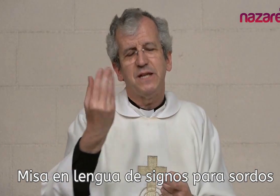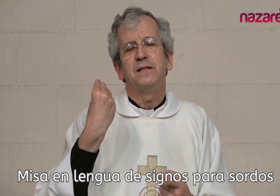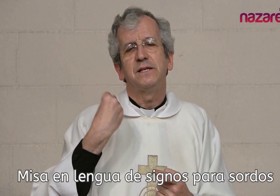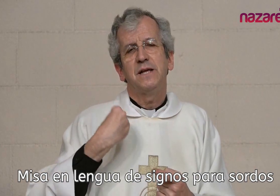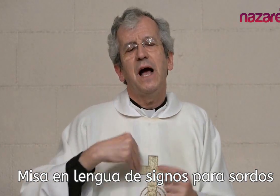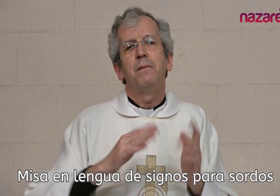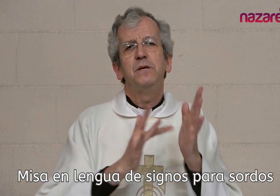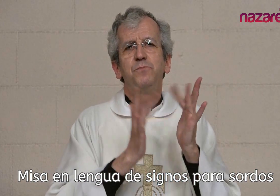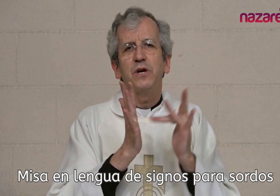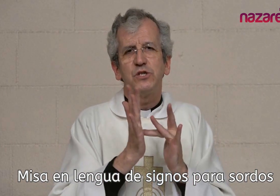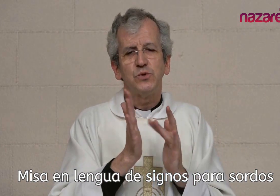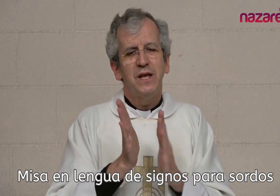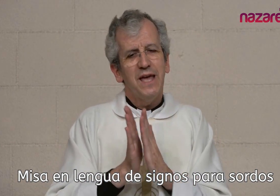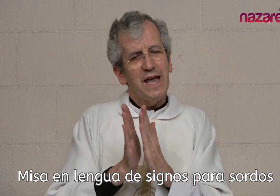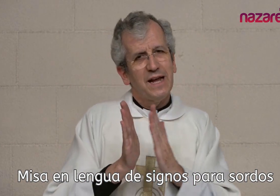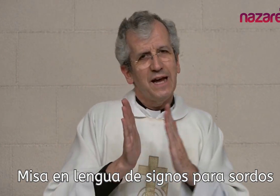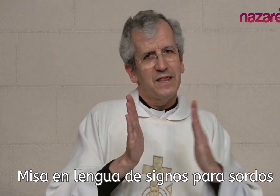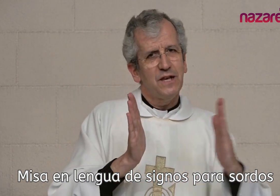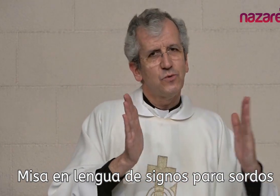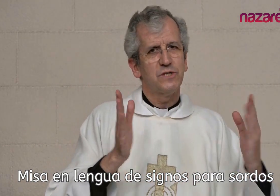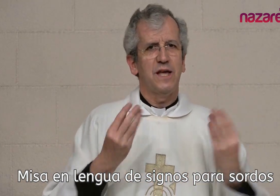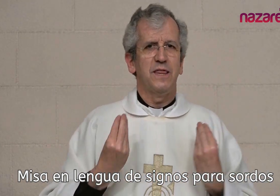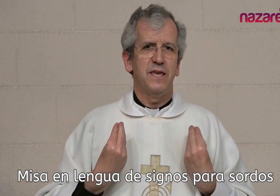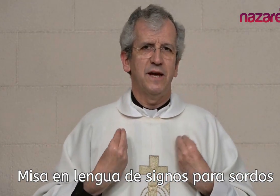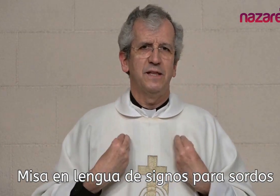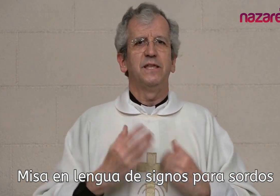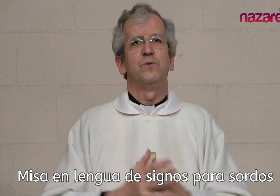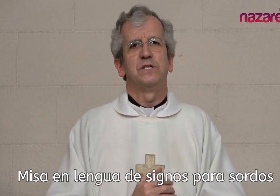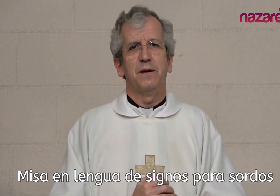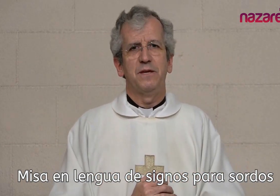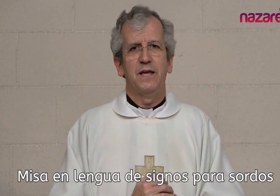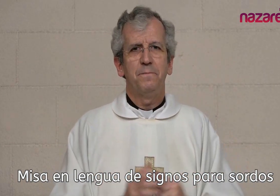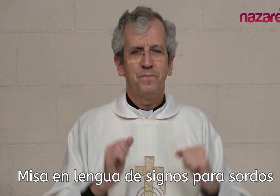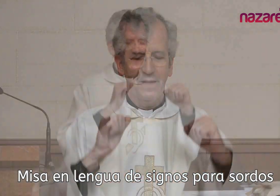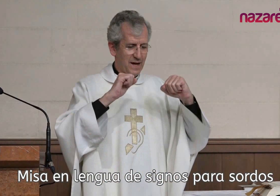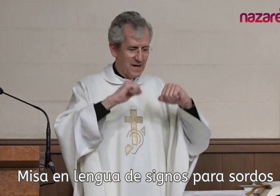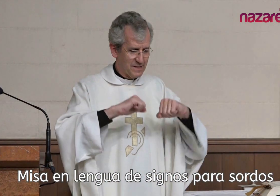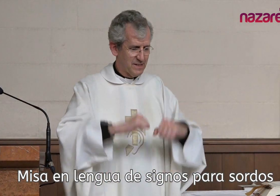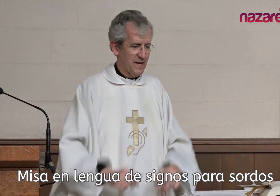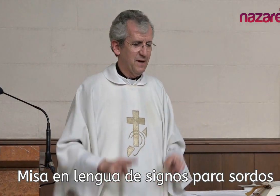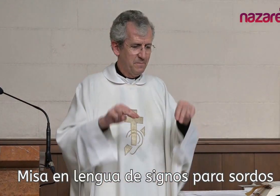presentes al mismo Jesús en cada circunstancia de nuestra vida. Así sea.